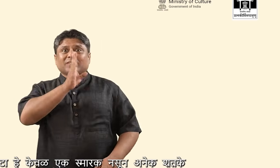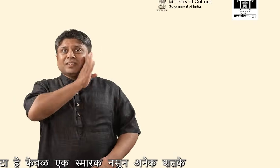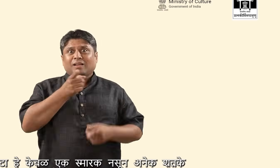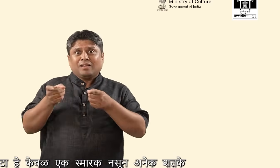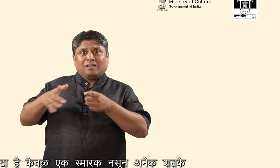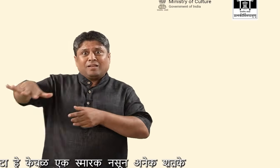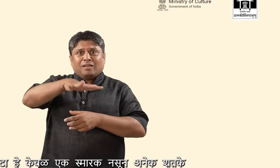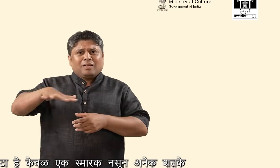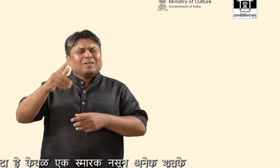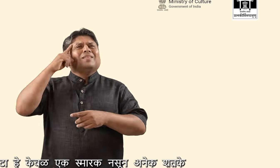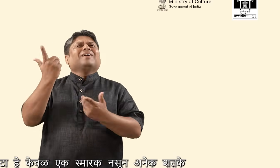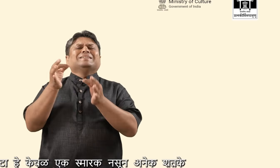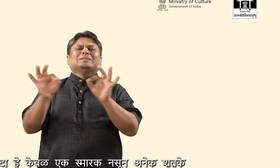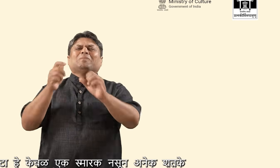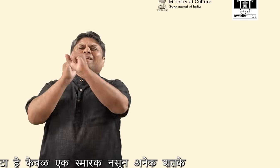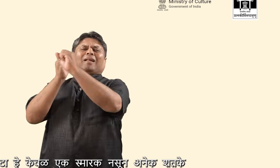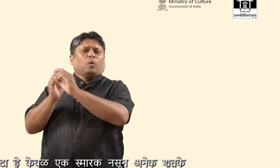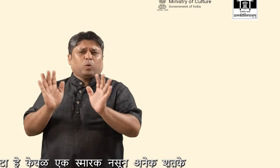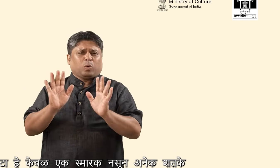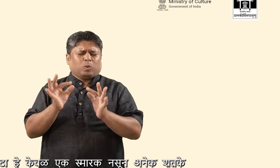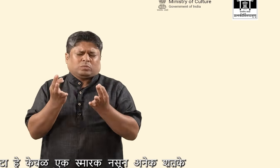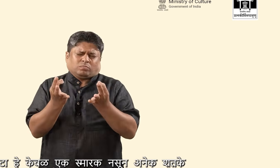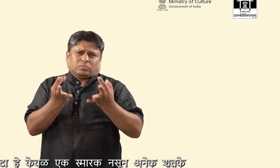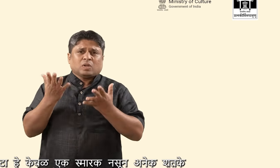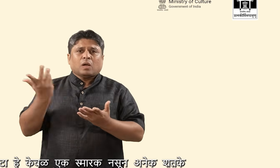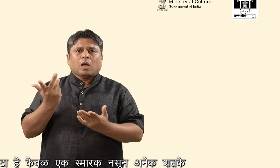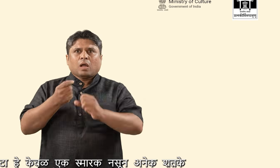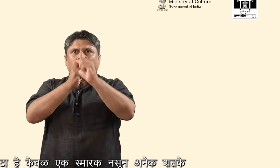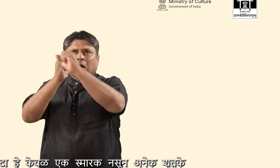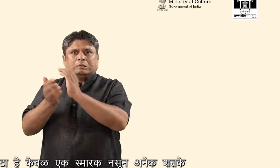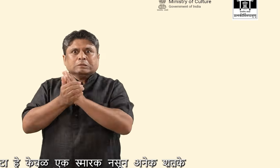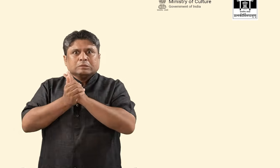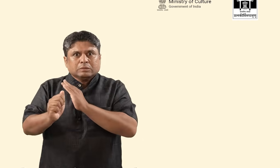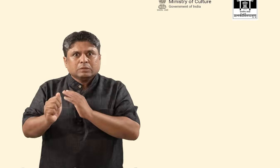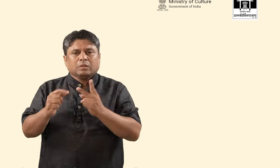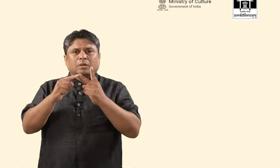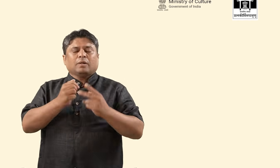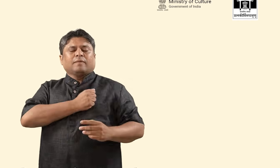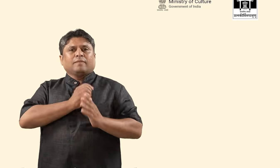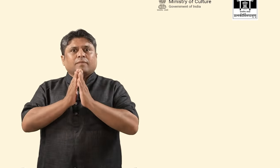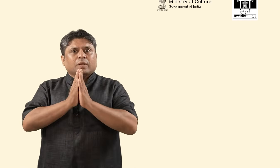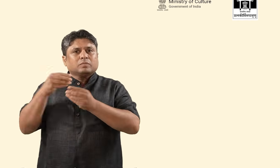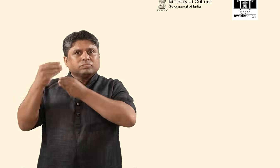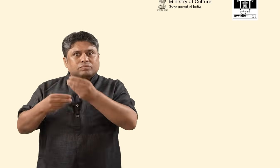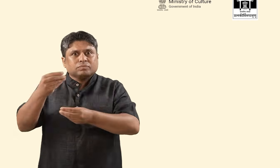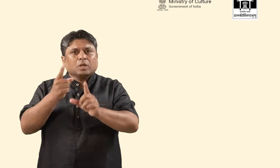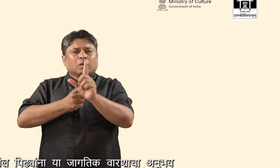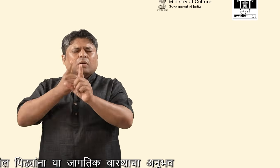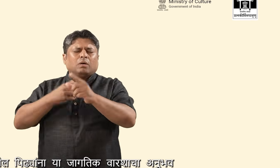एलिफंटा हे केवळ एक स्मारक नसून अनेक शतके चालत आलेला कला, श्रद्धा आणि इतिहासाचा अनोखा संगम